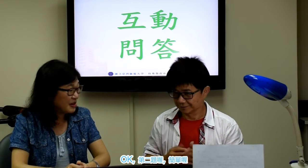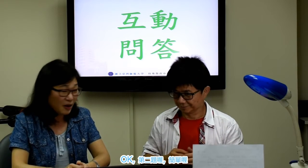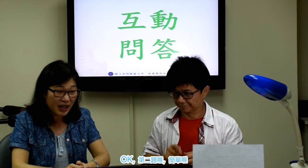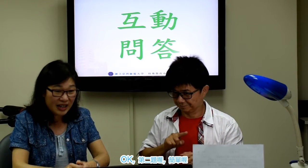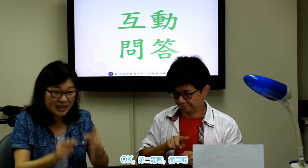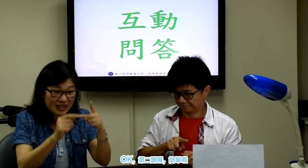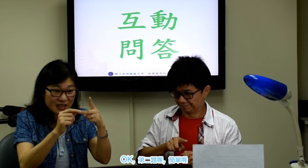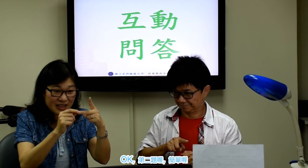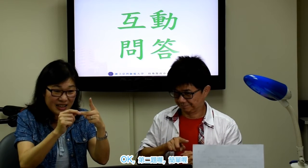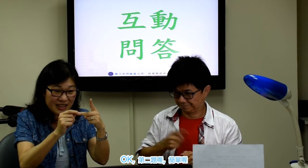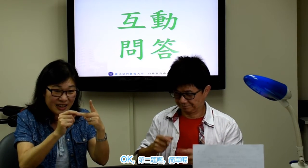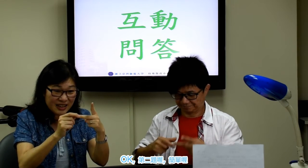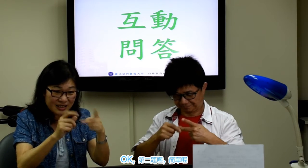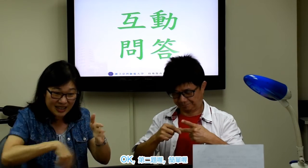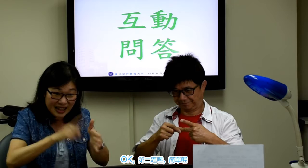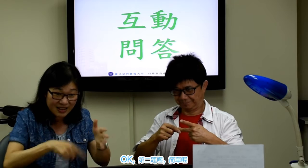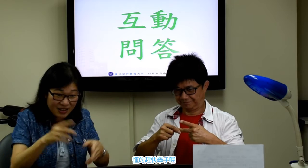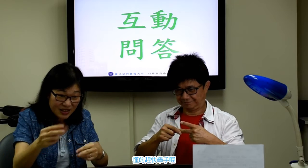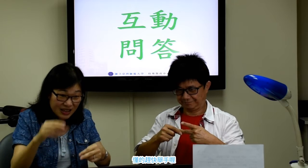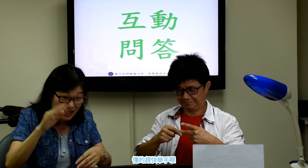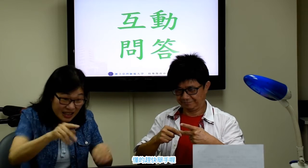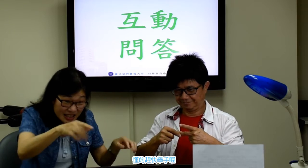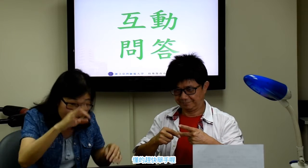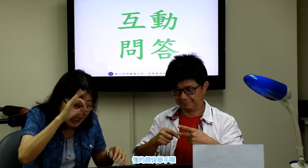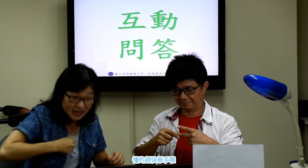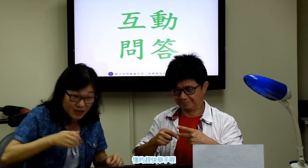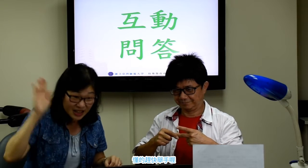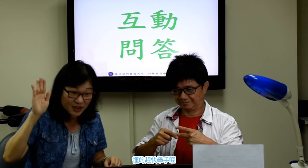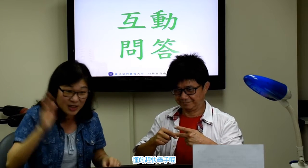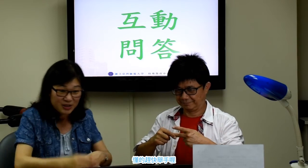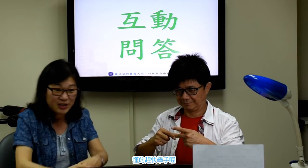OK， 第二题哦，简单哦，那个懂的赶快举手哦。